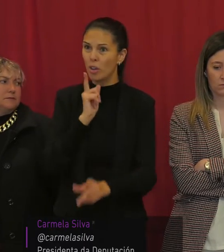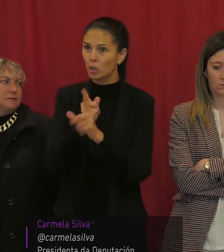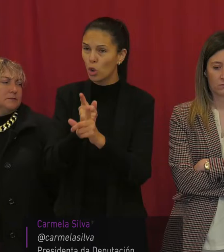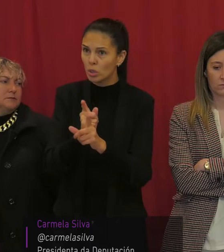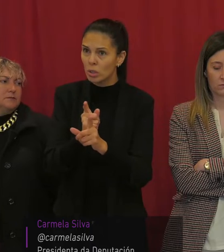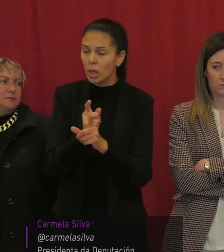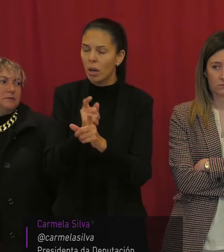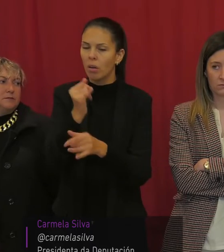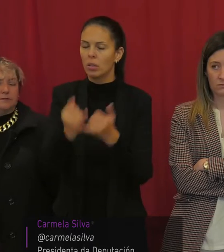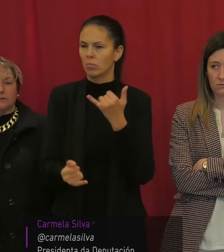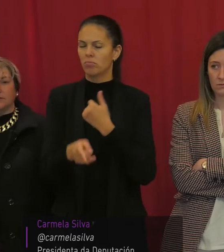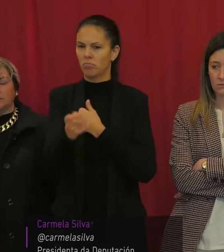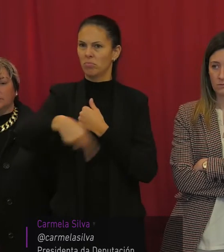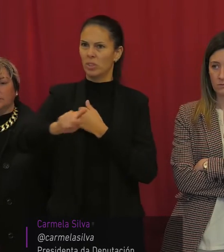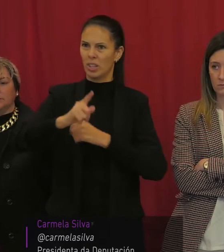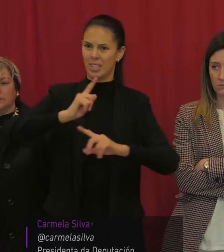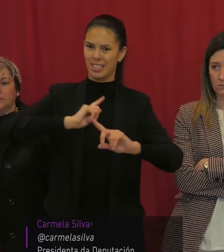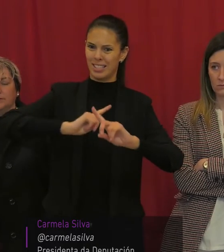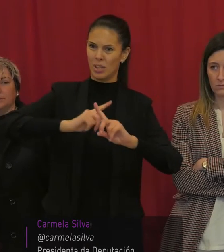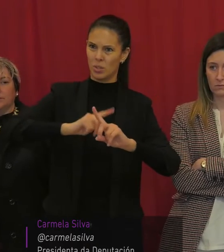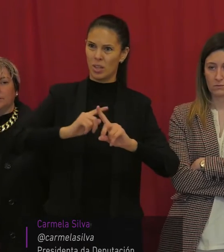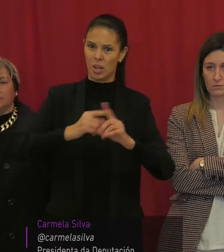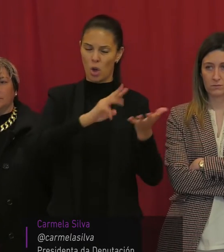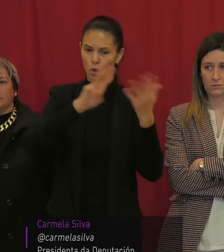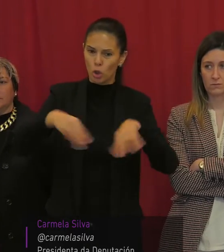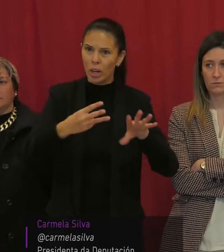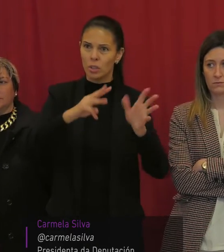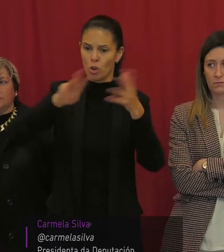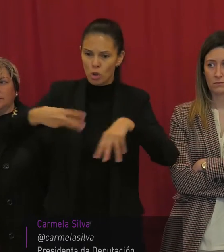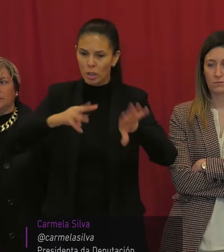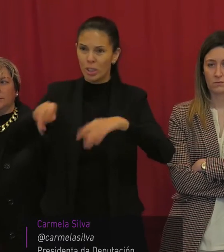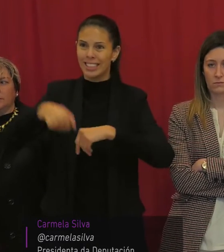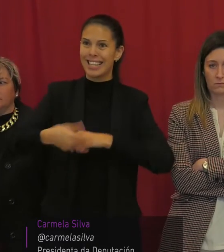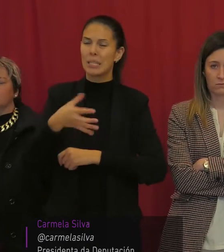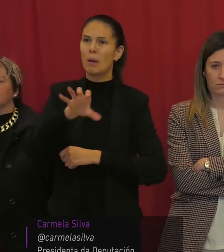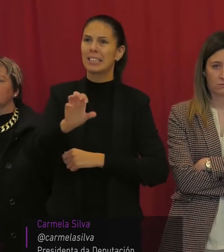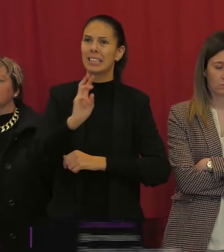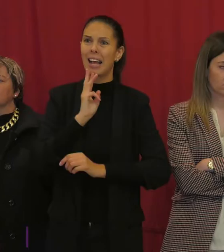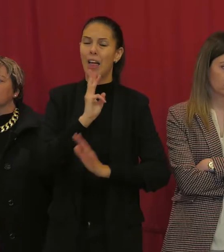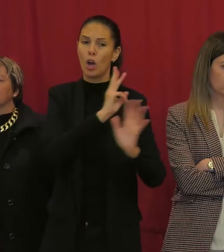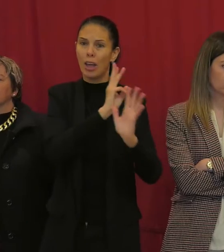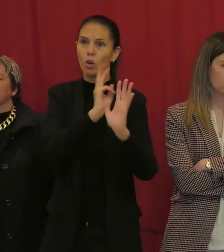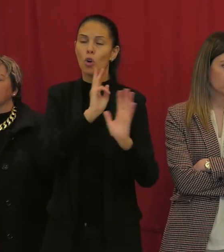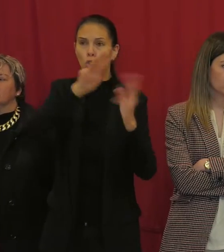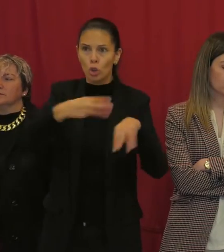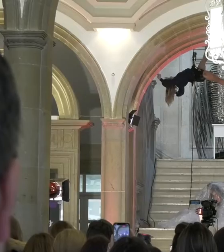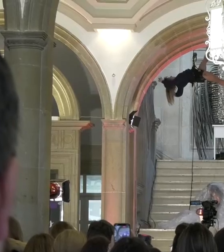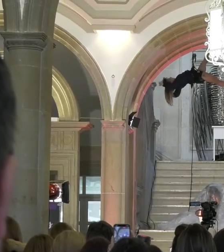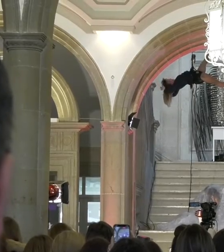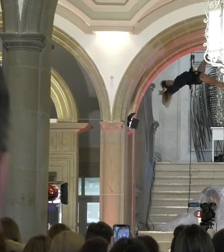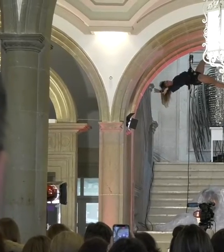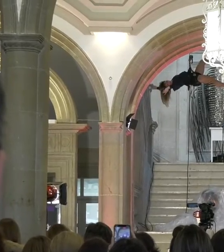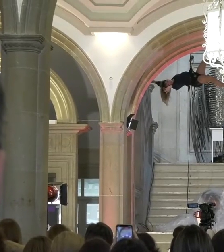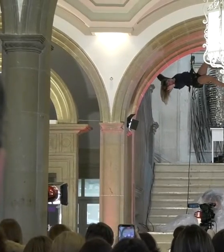agredidas sexualmente. Cada 8 horas hay unha violación neste país. Cada 8 horas.